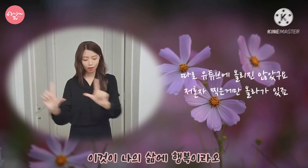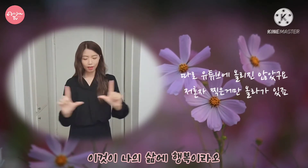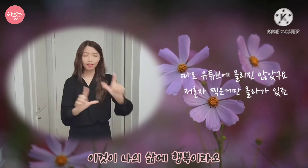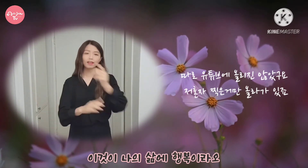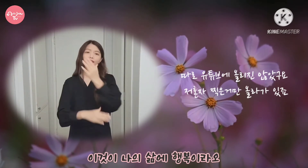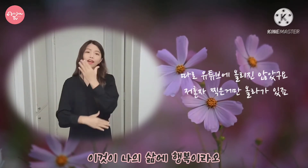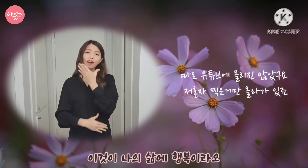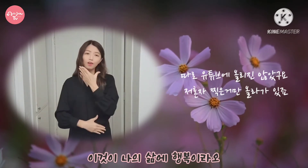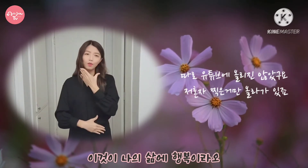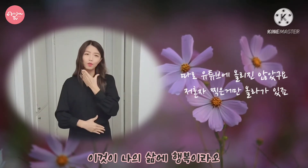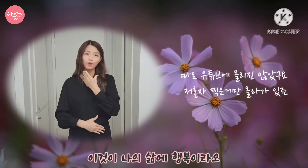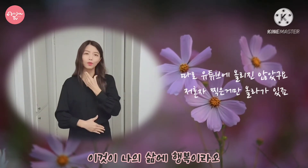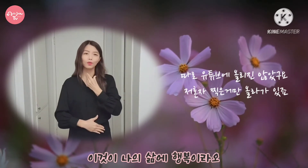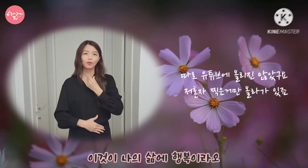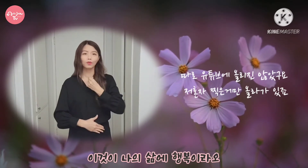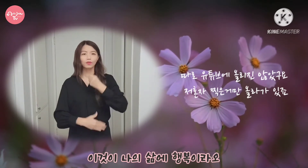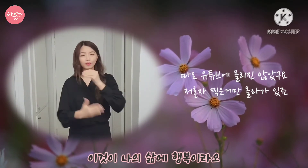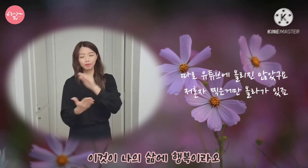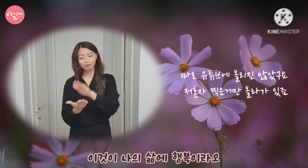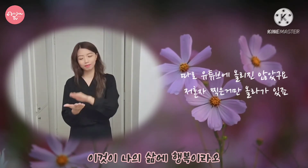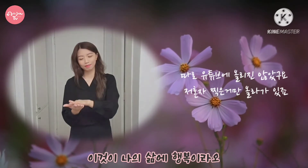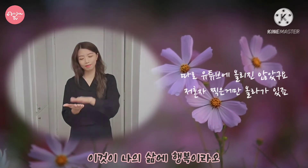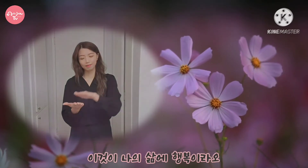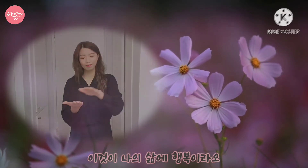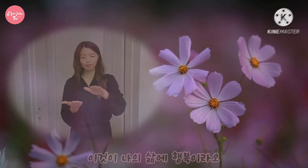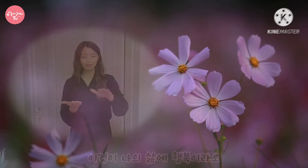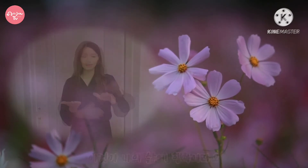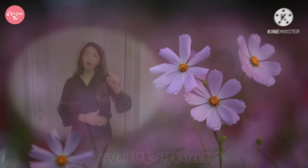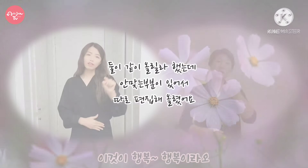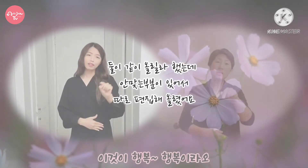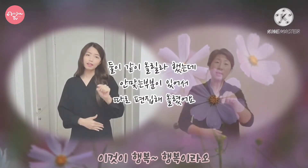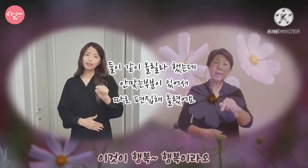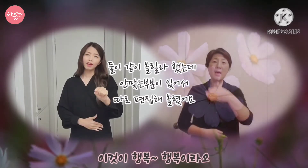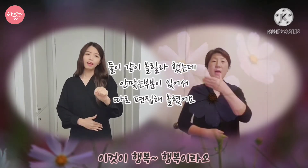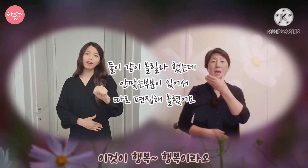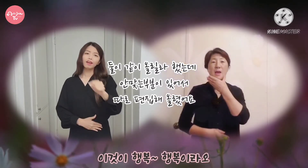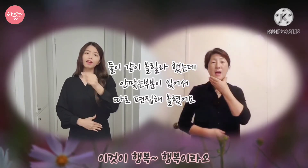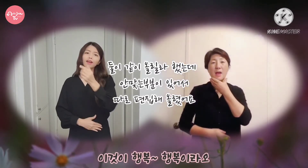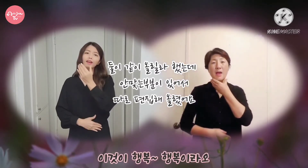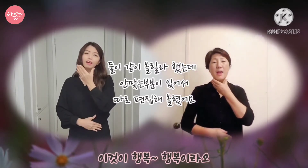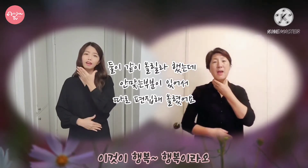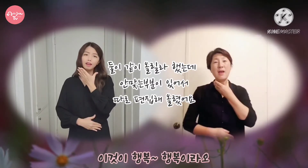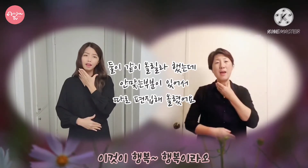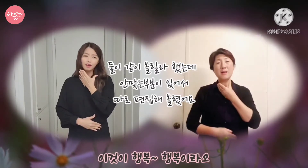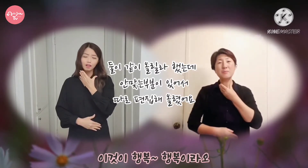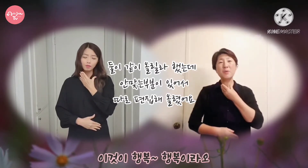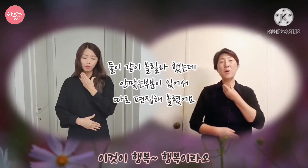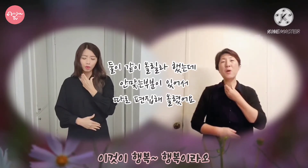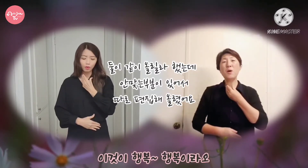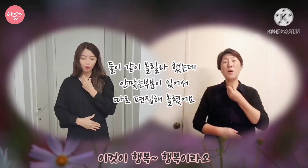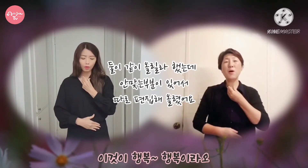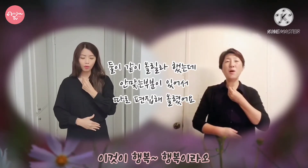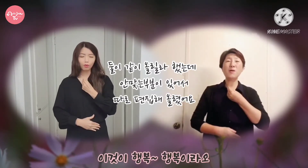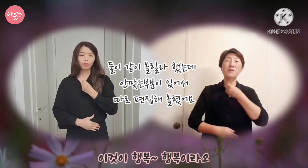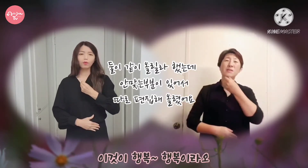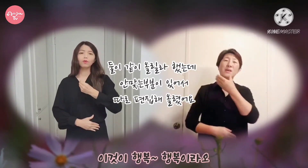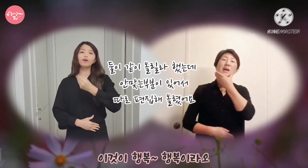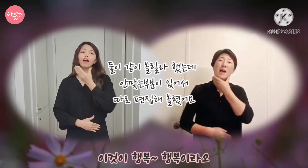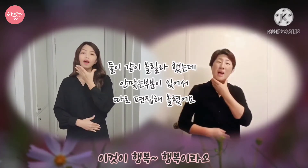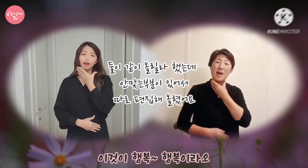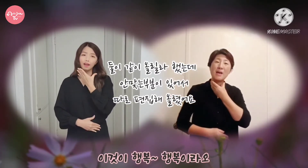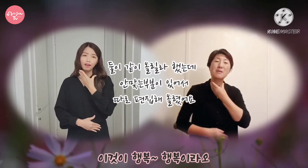것만 현재 올라가 있지요. 둘이 이렇게 같이 했었는데 너무 맞지 않는 부분이 있어서 어쩔 수